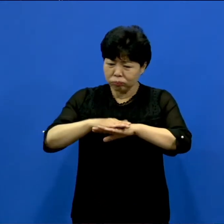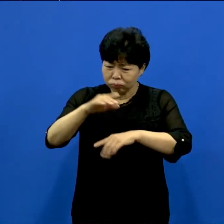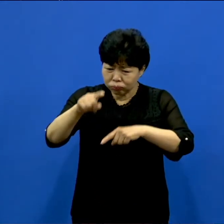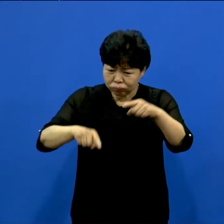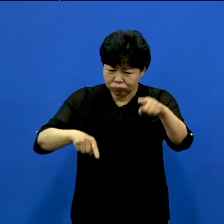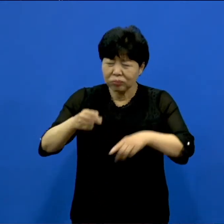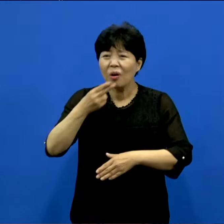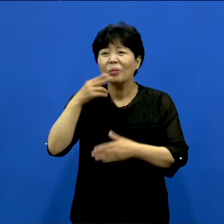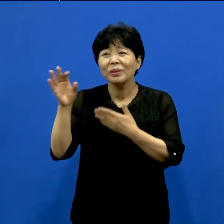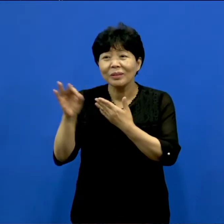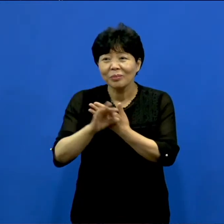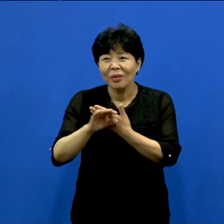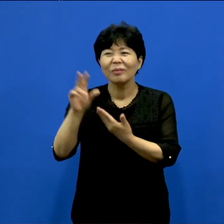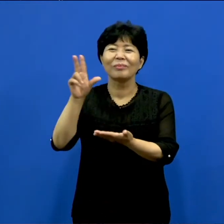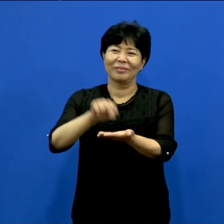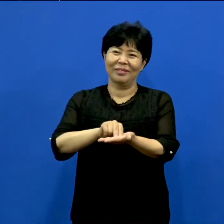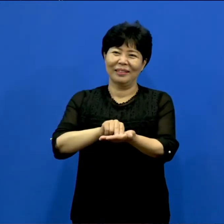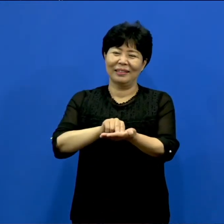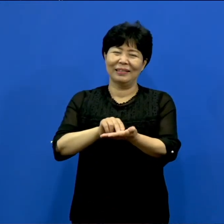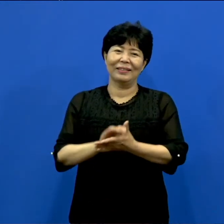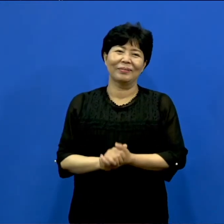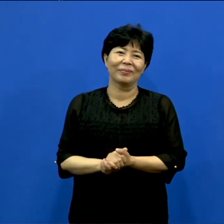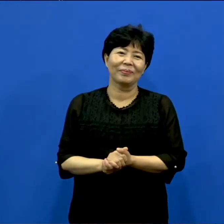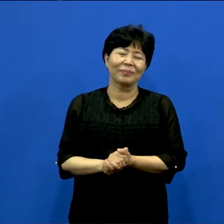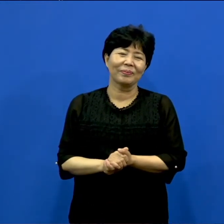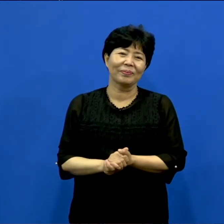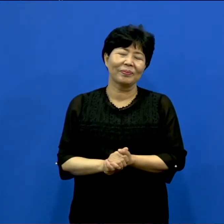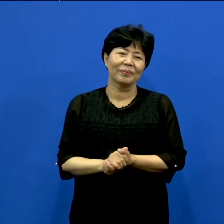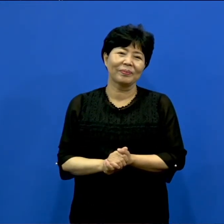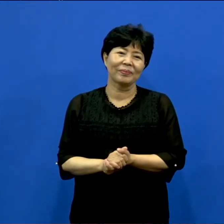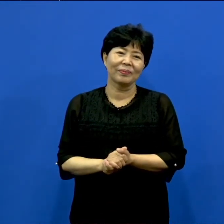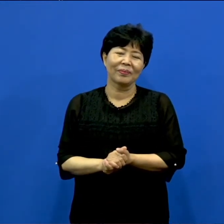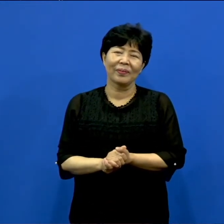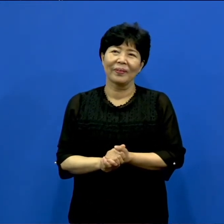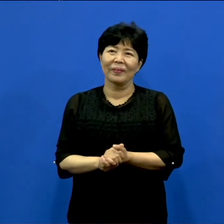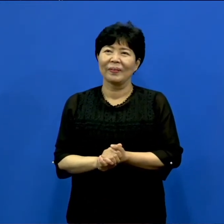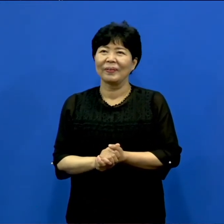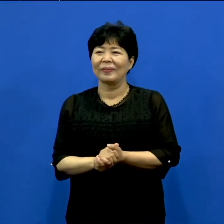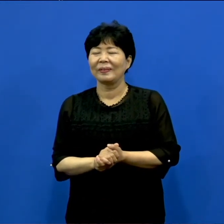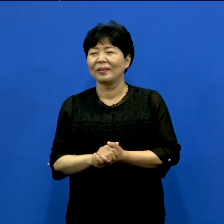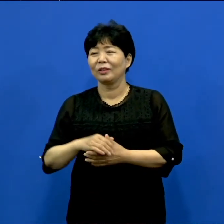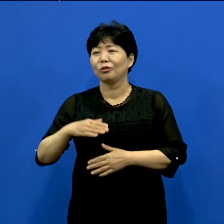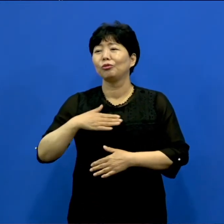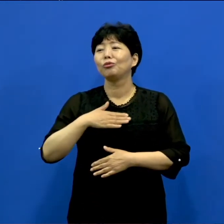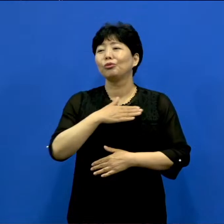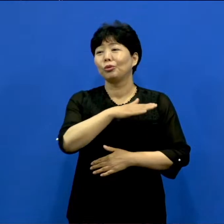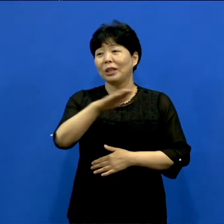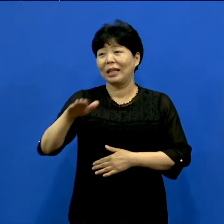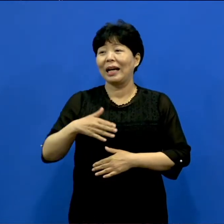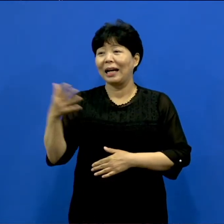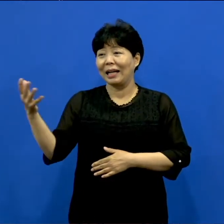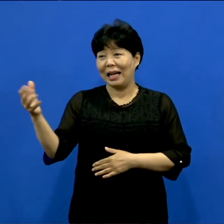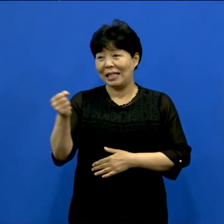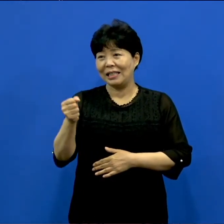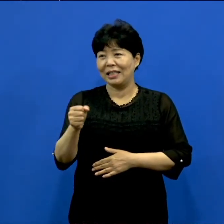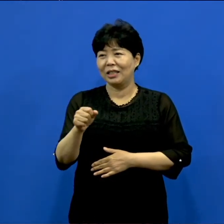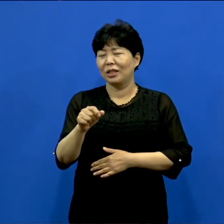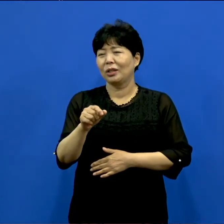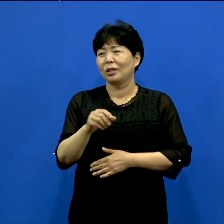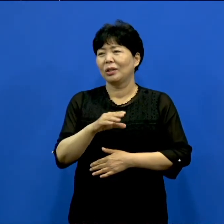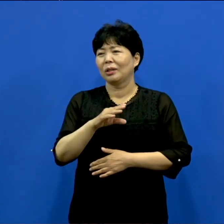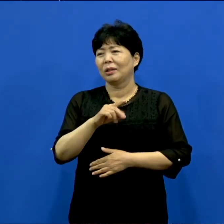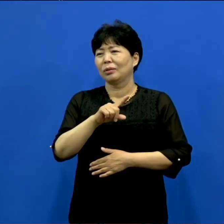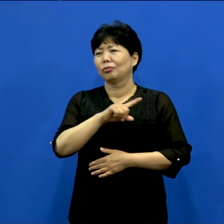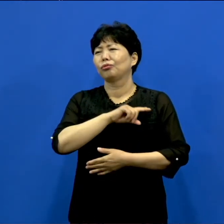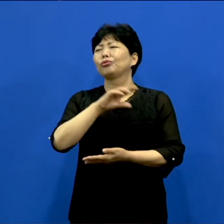그러니까 말씀의 성육신의 역사가 일어나지 않는다. 이게 이제 우리가 풀어야 될 숙제예요. 그래서 성경에서